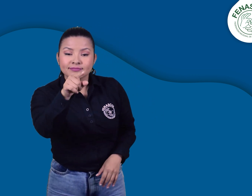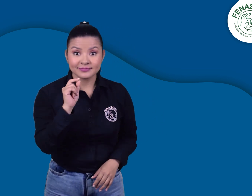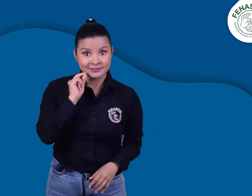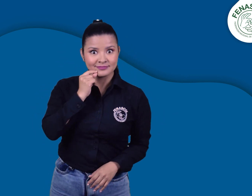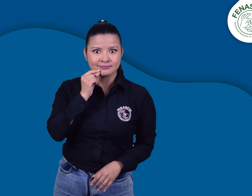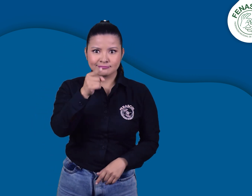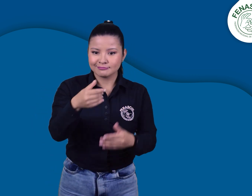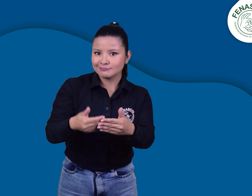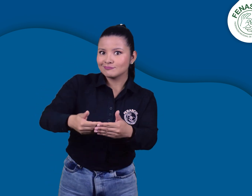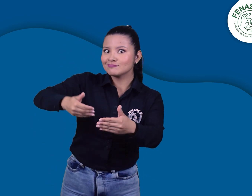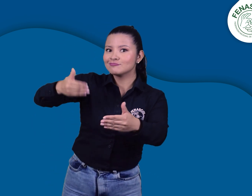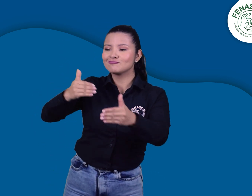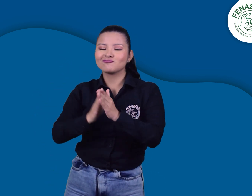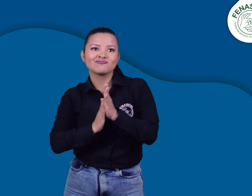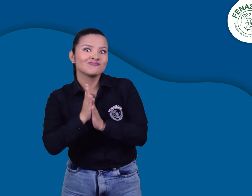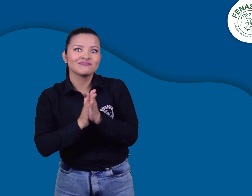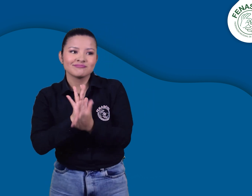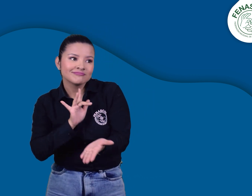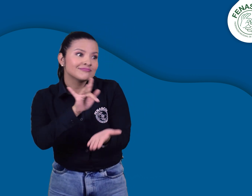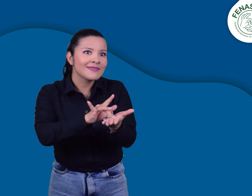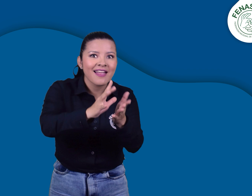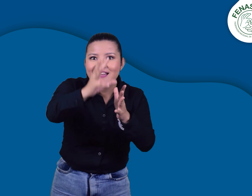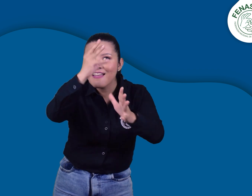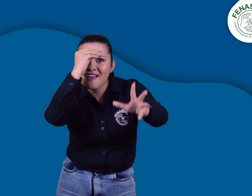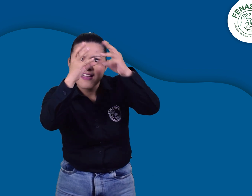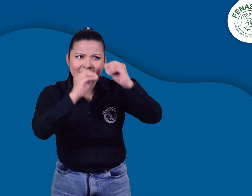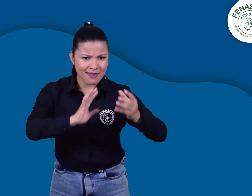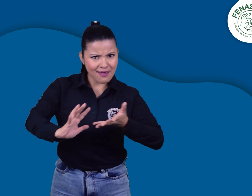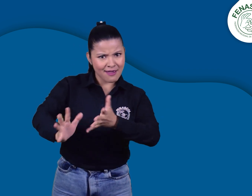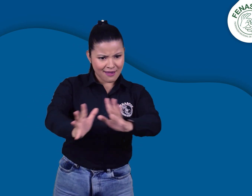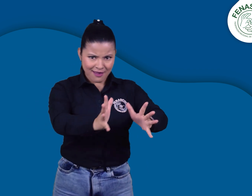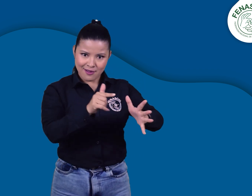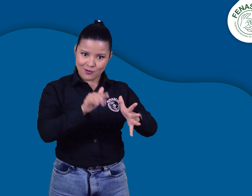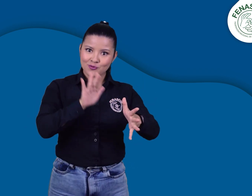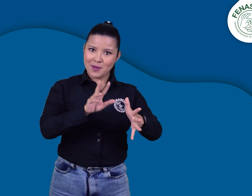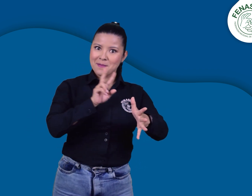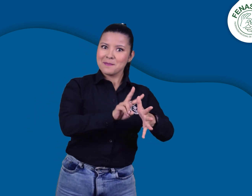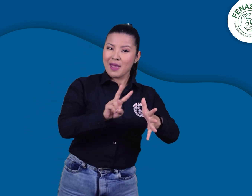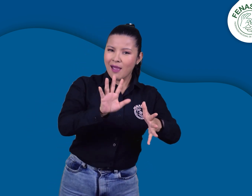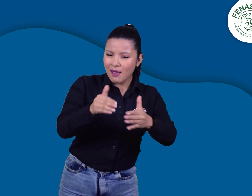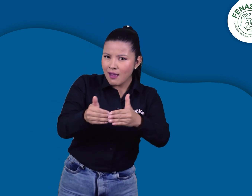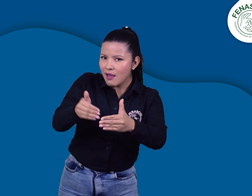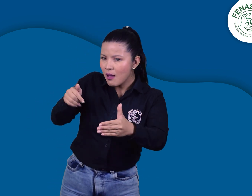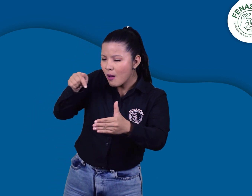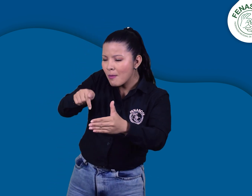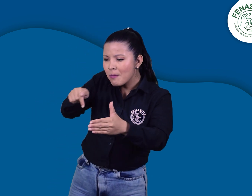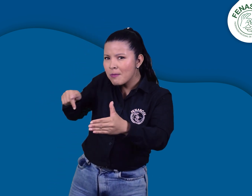Sandra, seguro que para aprender a hacer narraciones en visual vernacular, se requirió primero todo